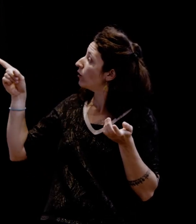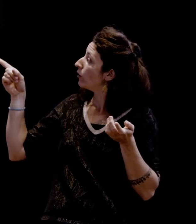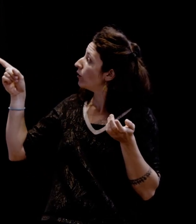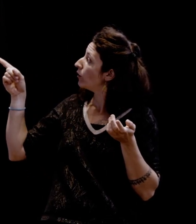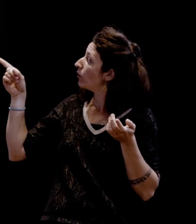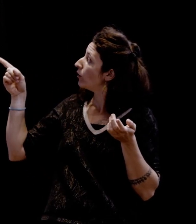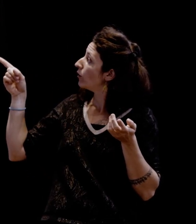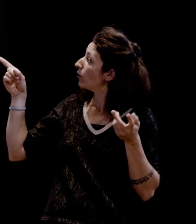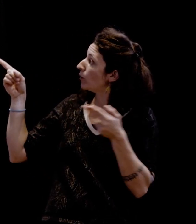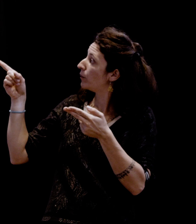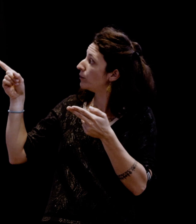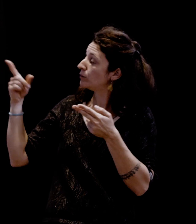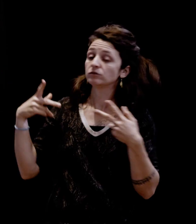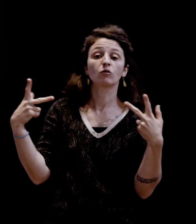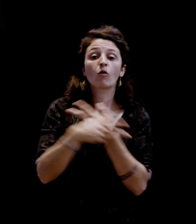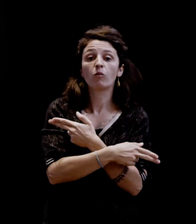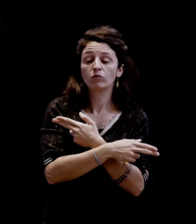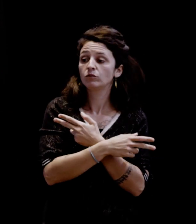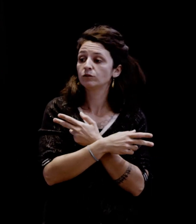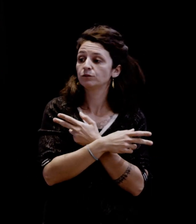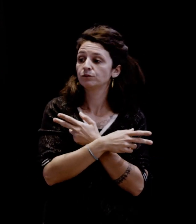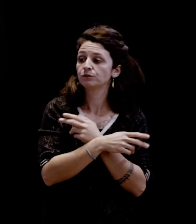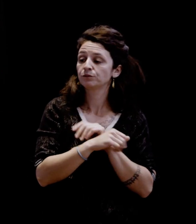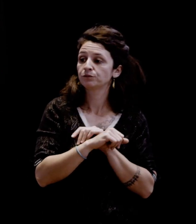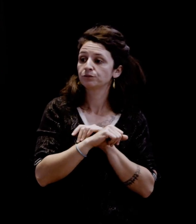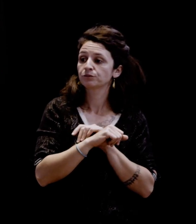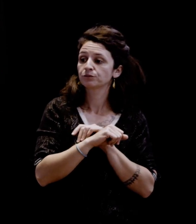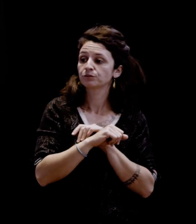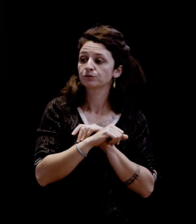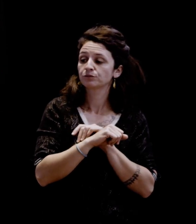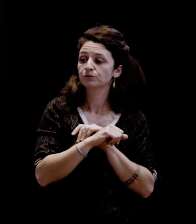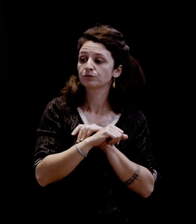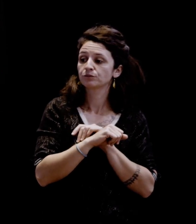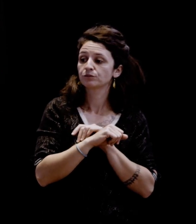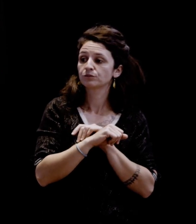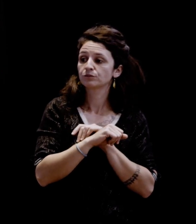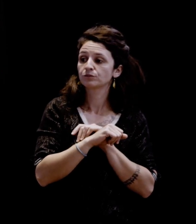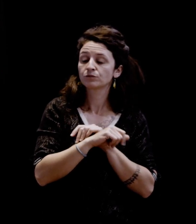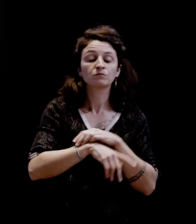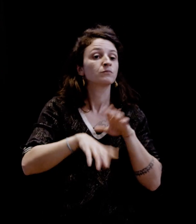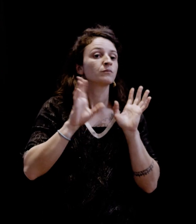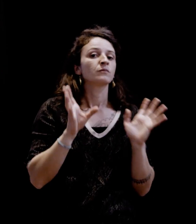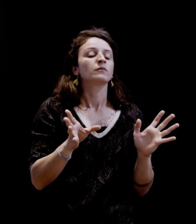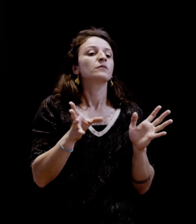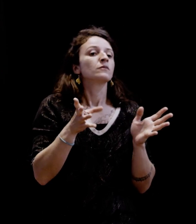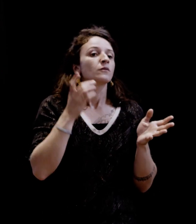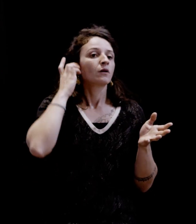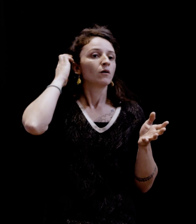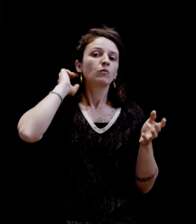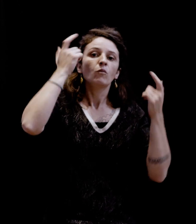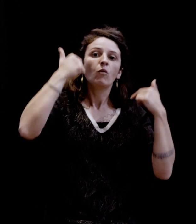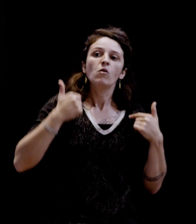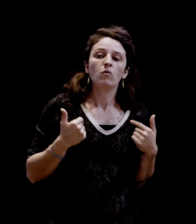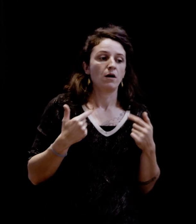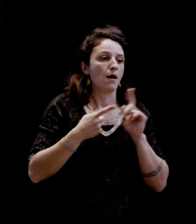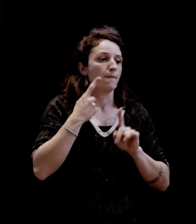forme, de nombre ou de structure de la dent, des dents. Moi, je pars du principe que chez personne, on doit censurer